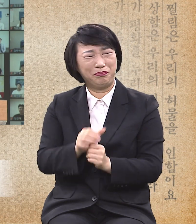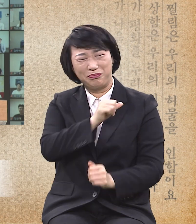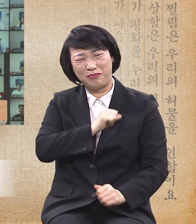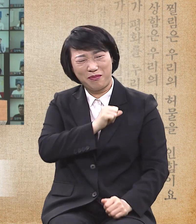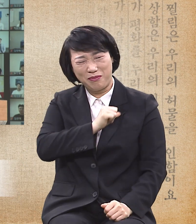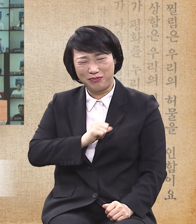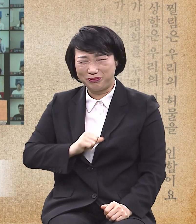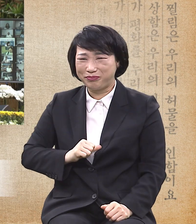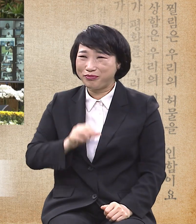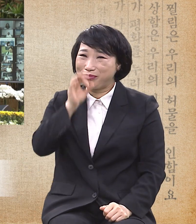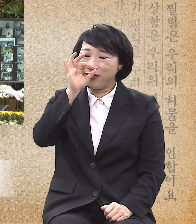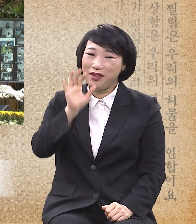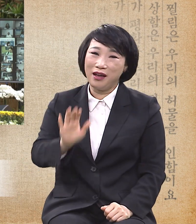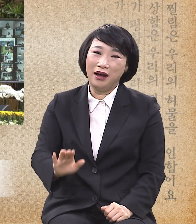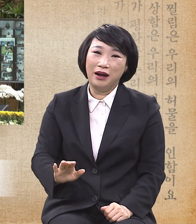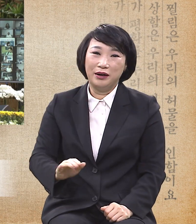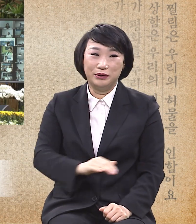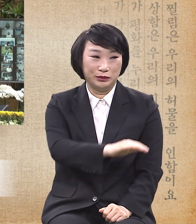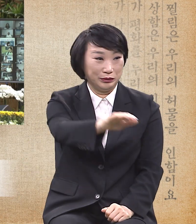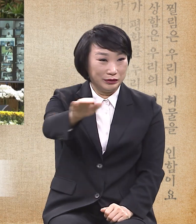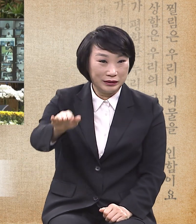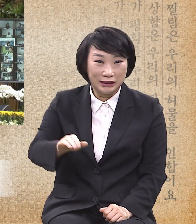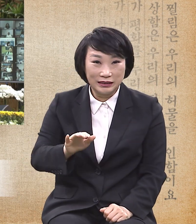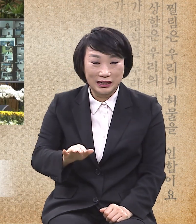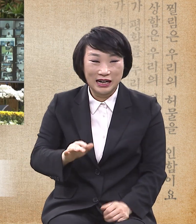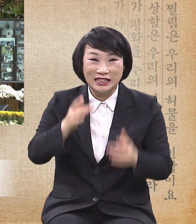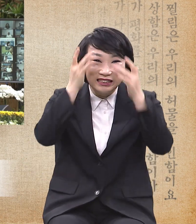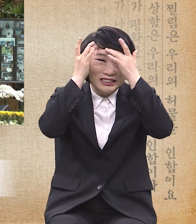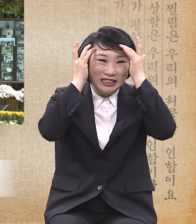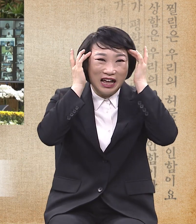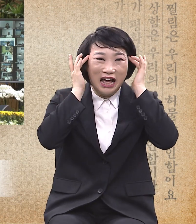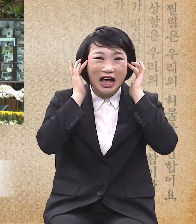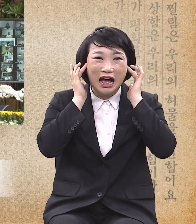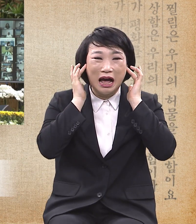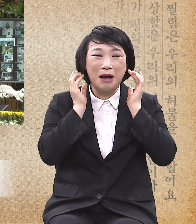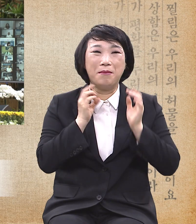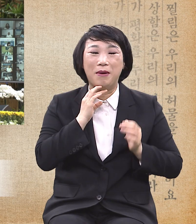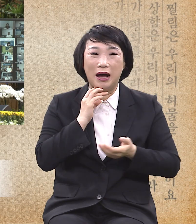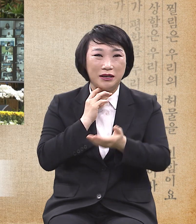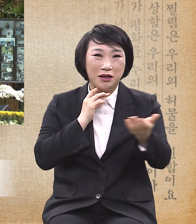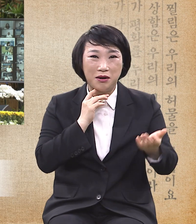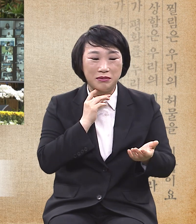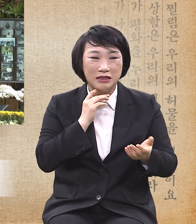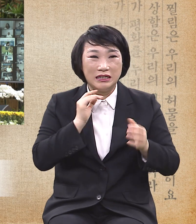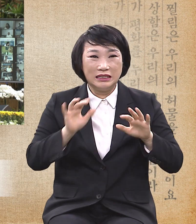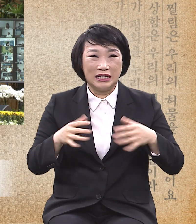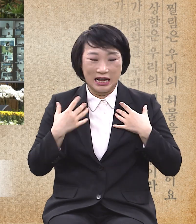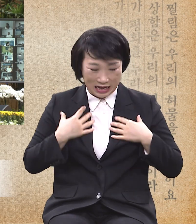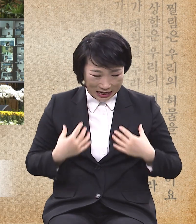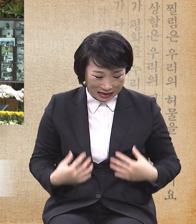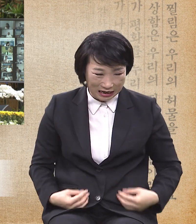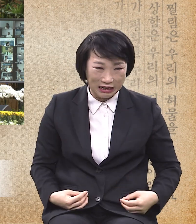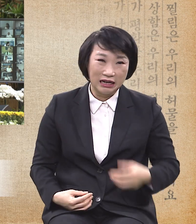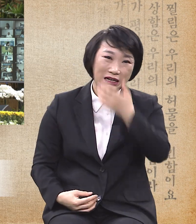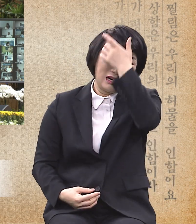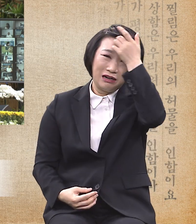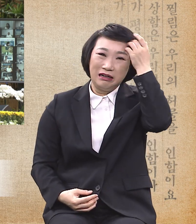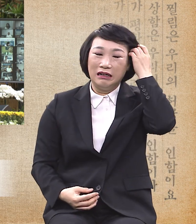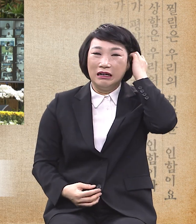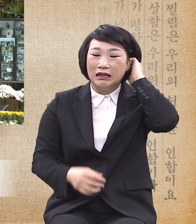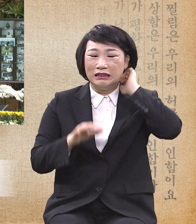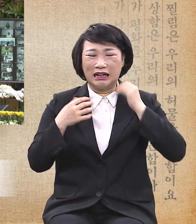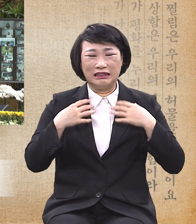견딜 수가 없죠. 우리가요 땀만 아주 한번 푹 빼고